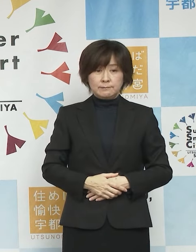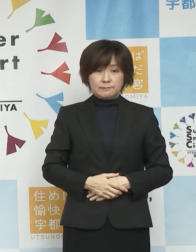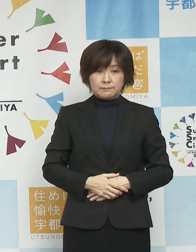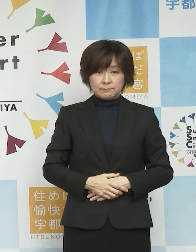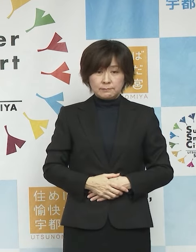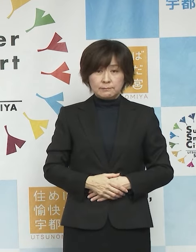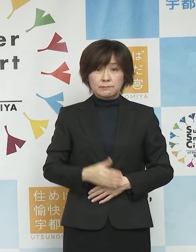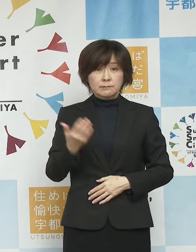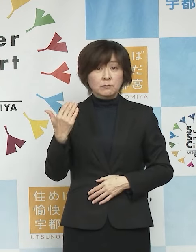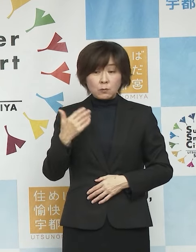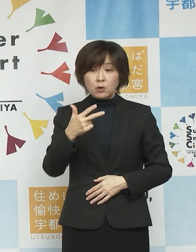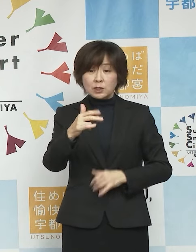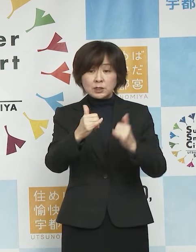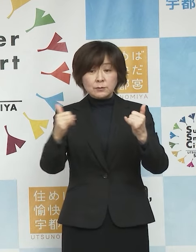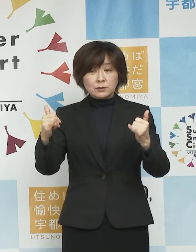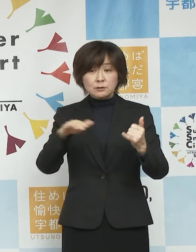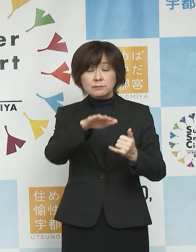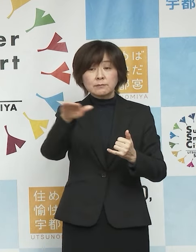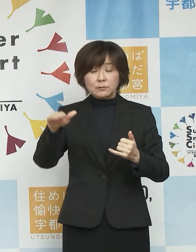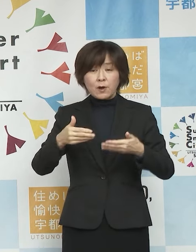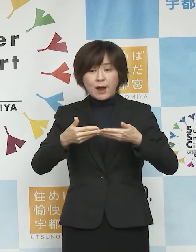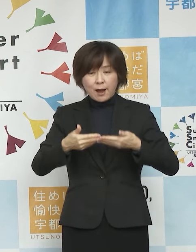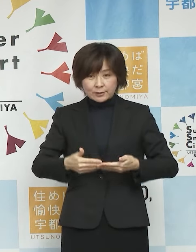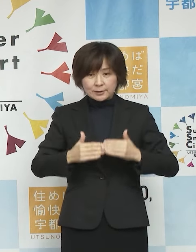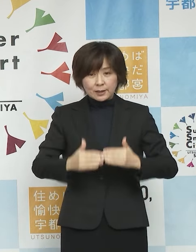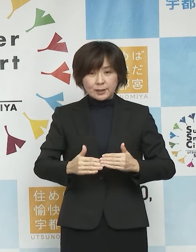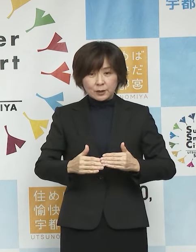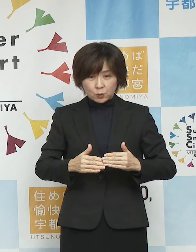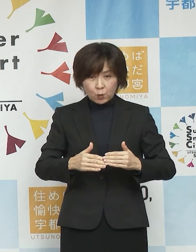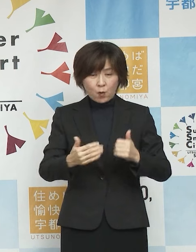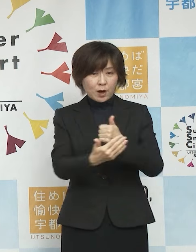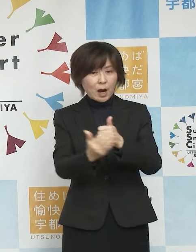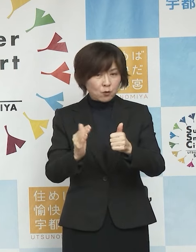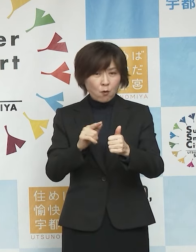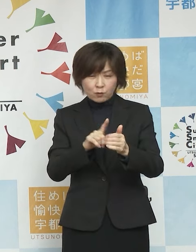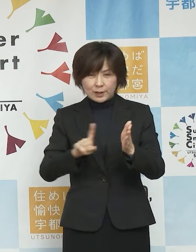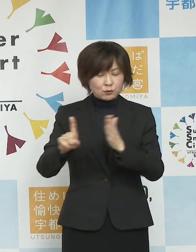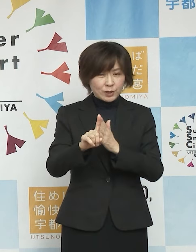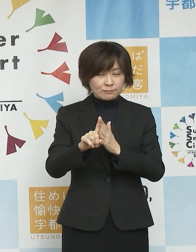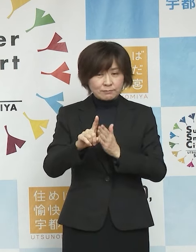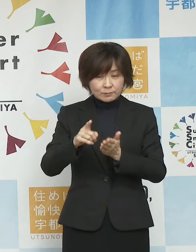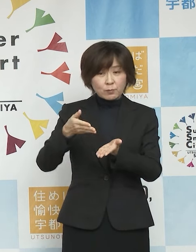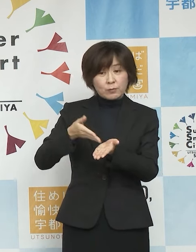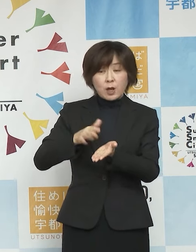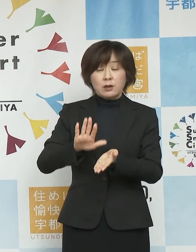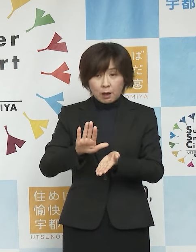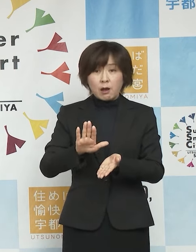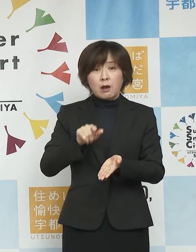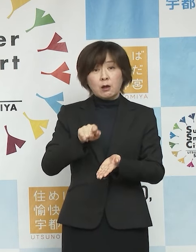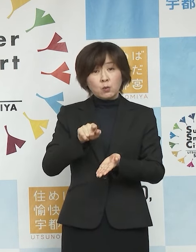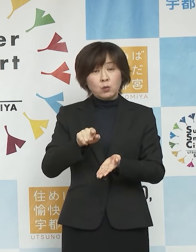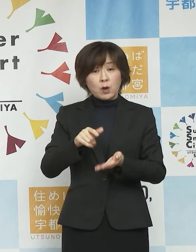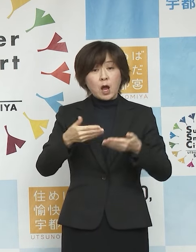先ほど、その市民の皆様の安心安全の確保を最優先という言葉を使っていらっしゃったかと思うんですけれども、これは安